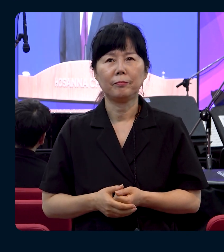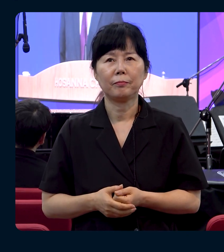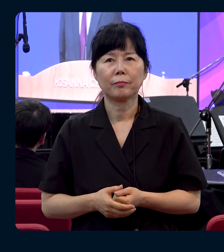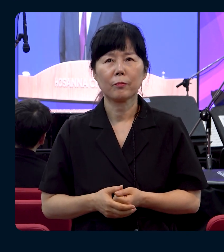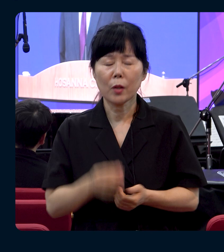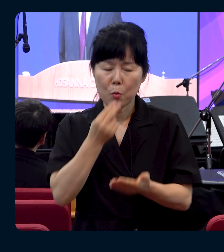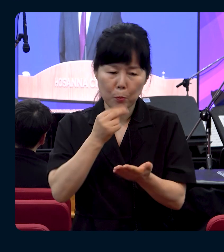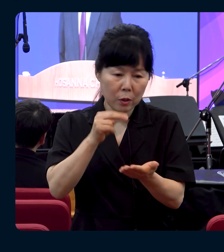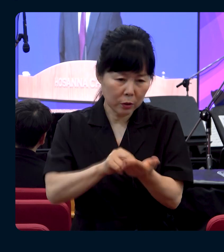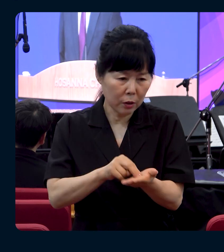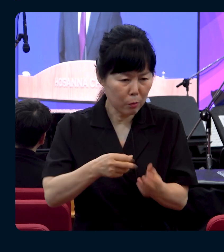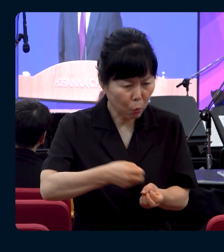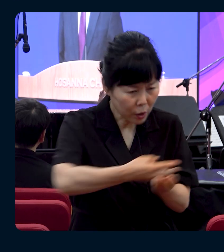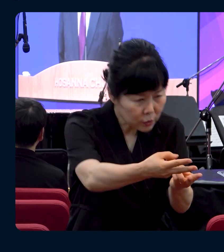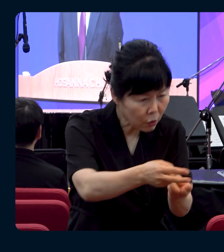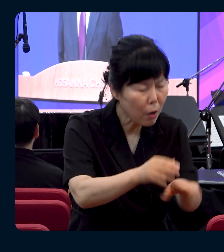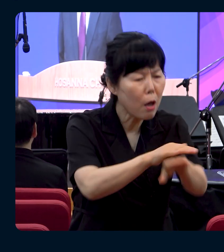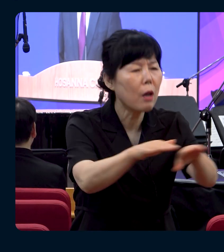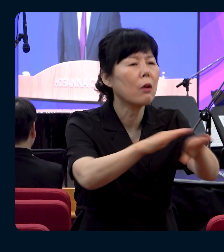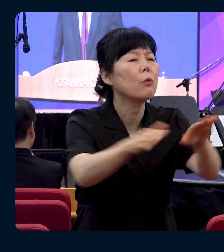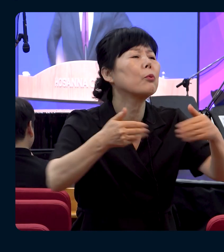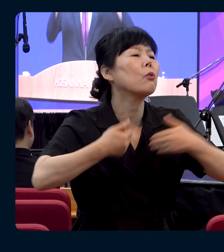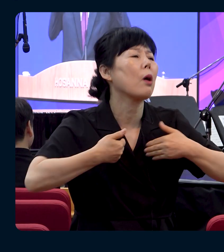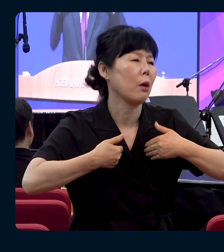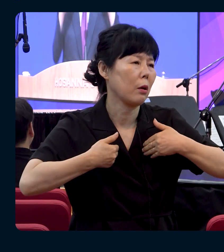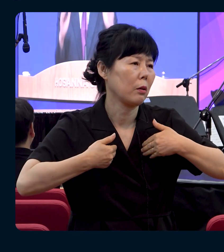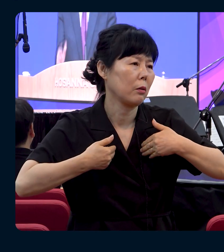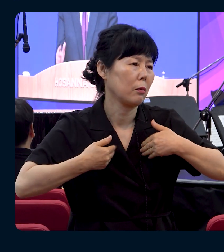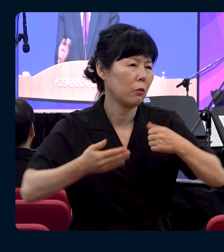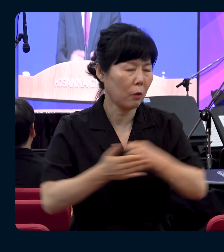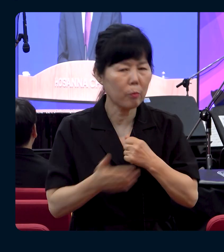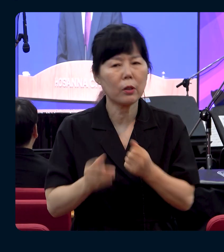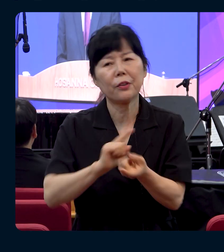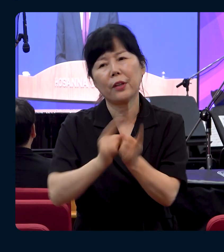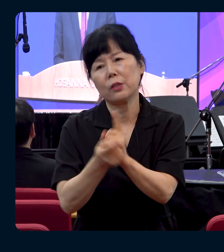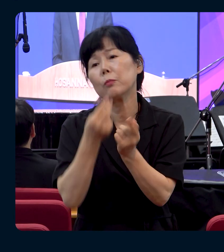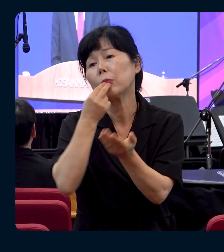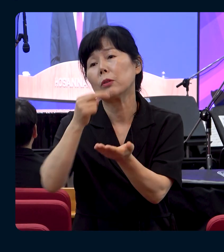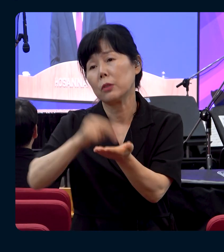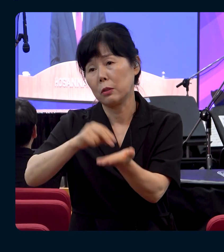그 서신이 가서 해결을 못하면 방법이 없는 것이다. 자, 그런 의미에서